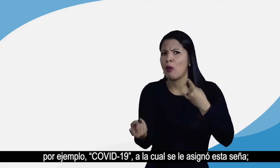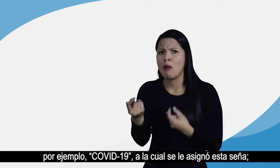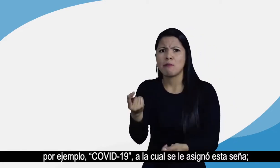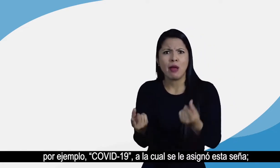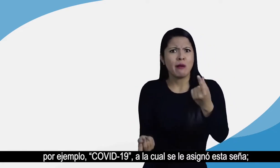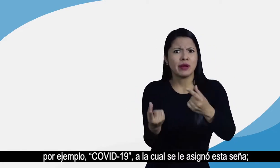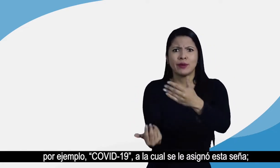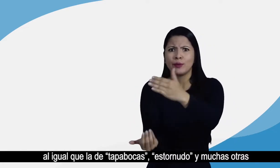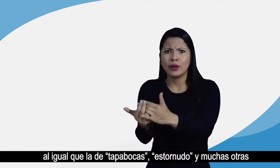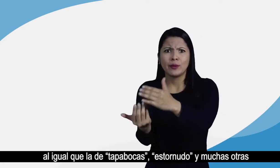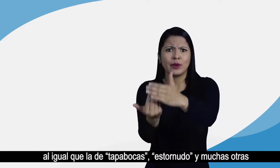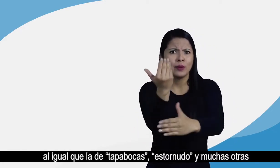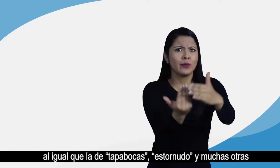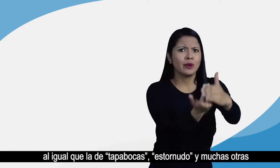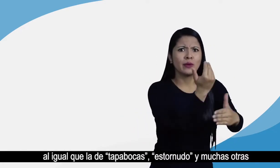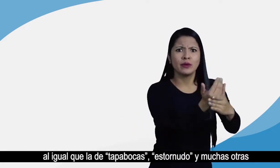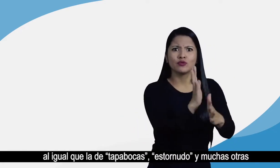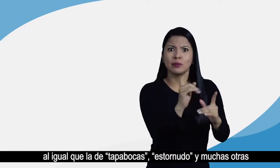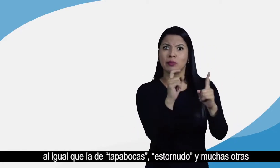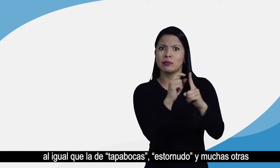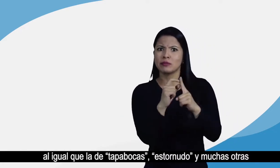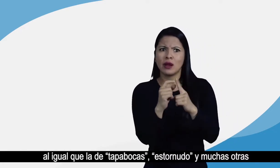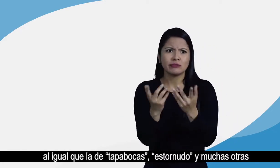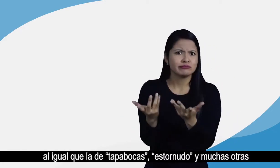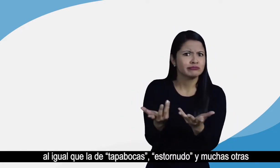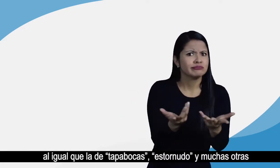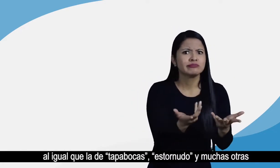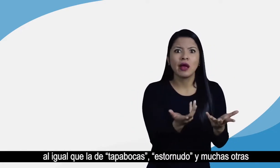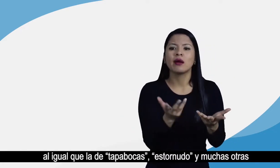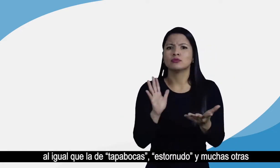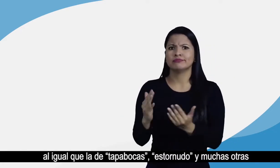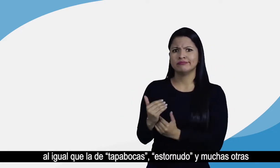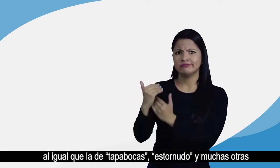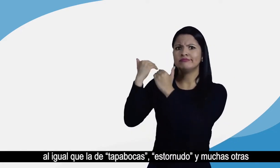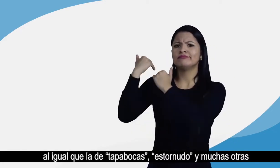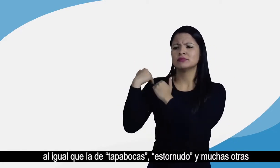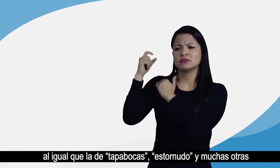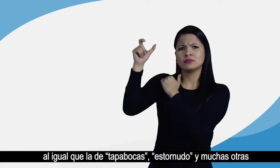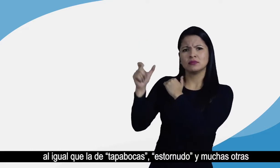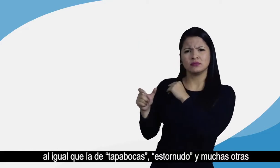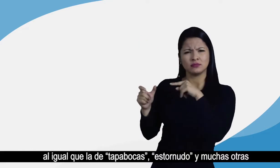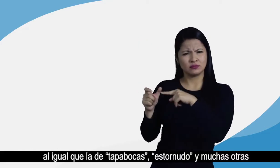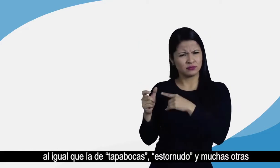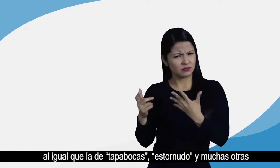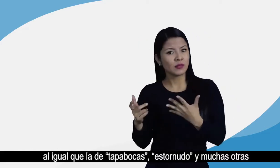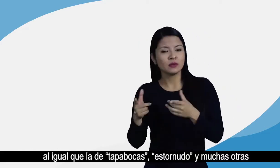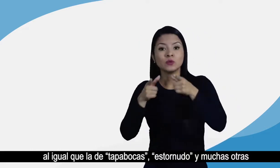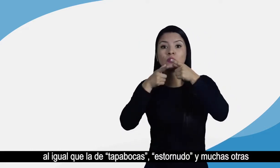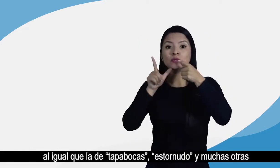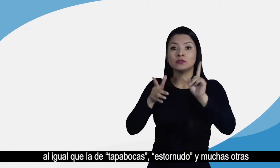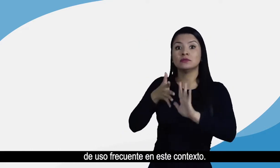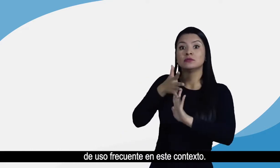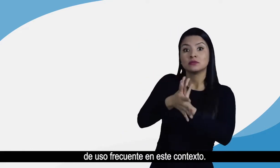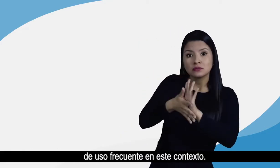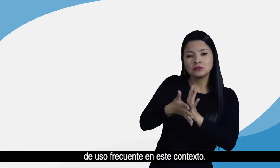esta seña, al igual que la seña de tapabocas, estornudo y muchas otras de uso